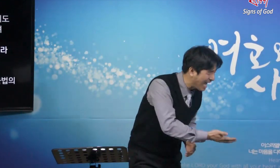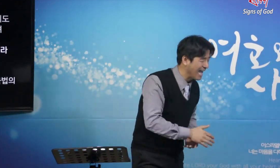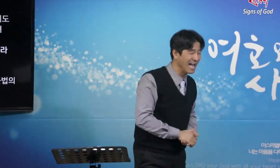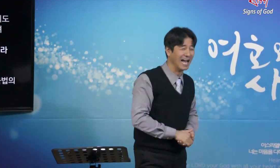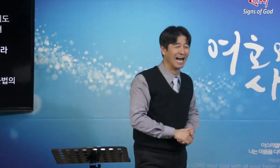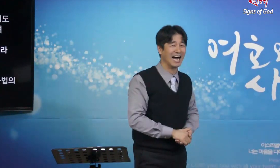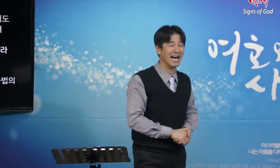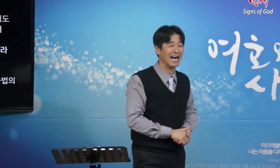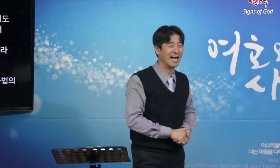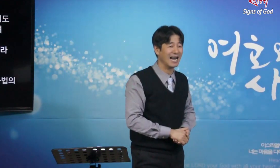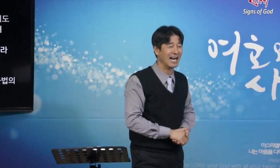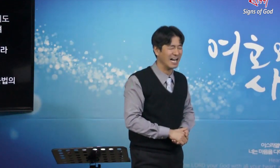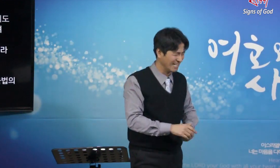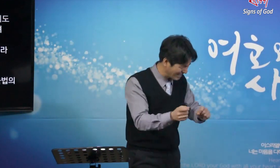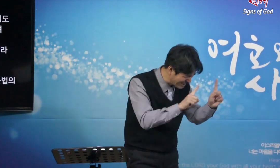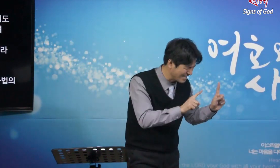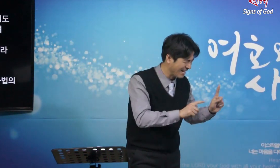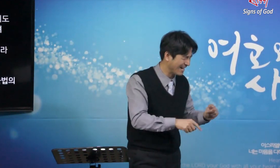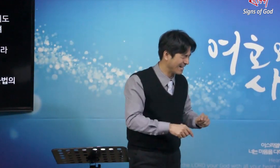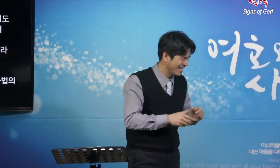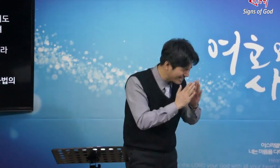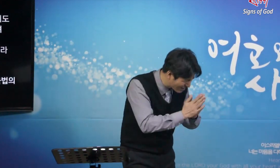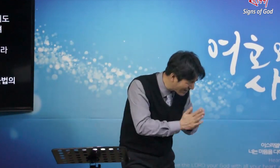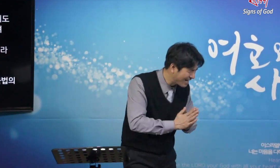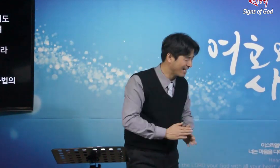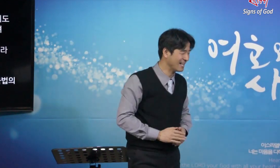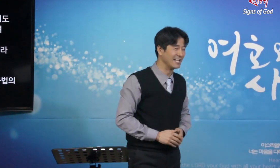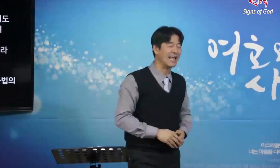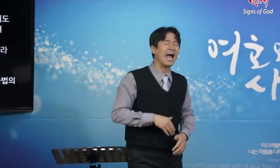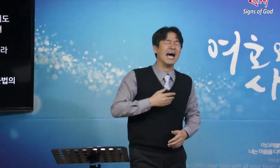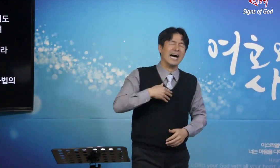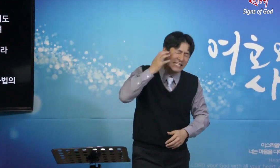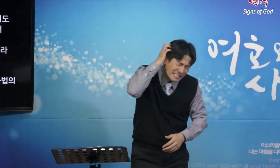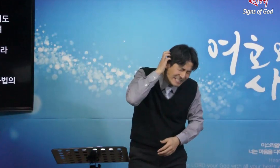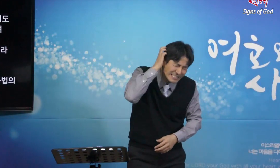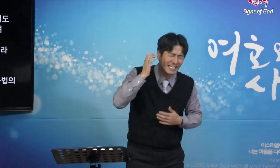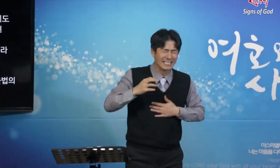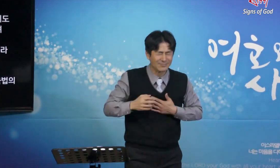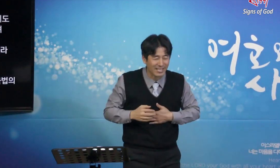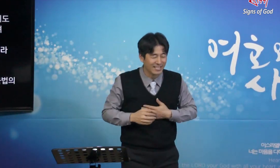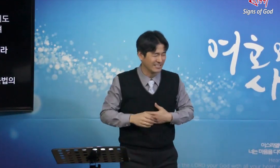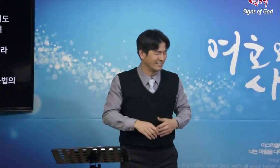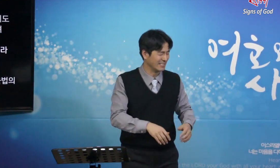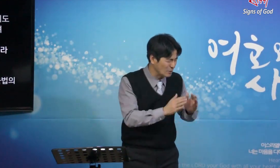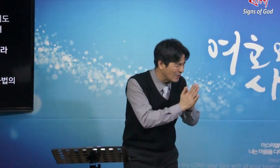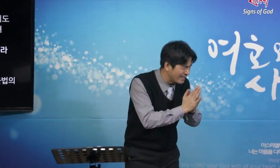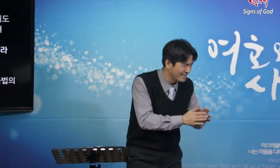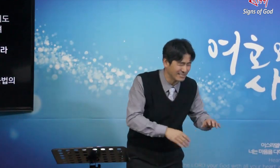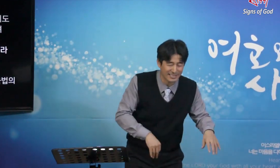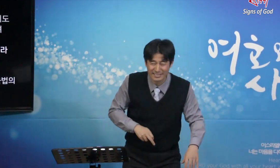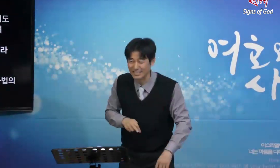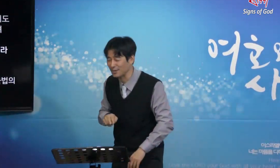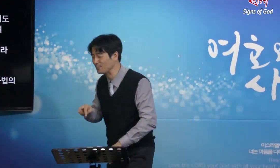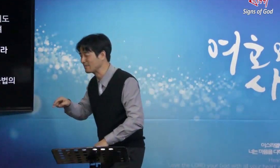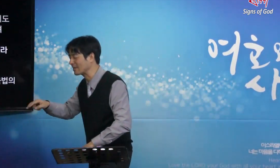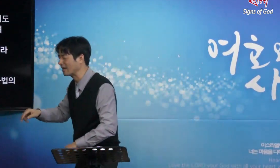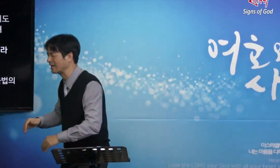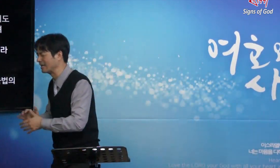기도하지 못하겠느냐, 깨어서 기도하지 할 수 없느냐. 제자들이 또한 이제 같이